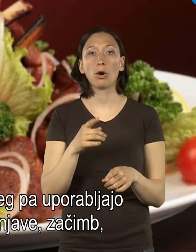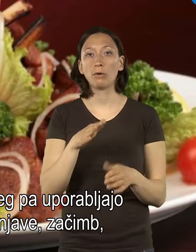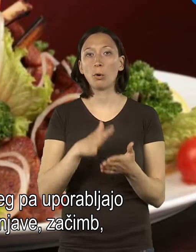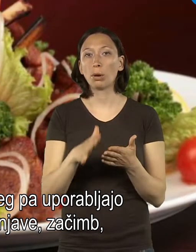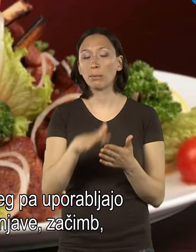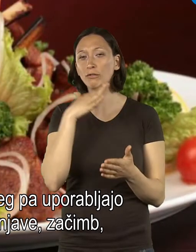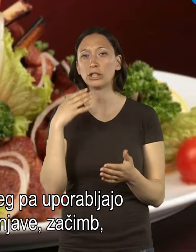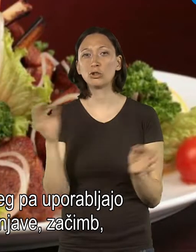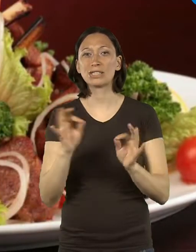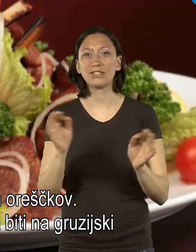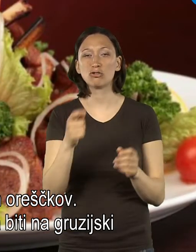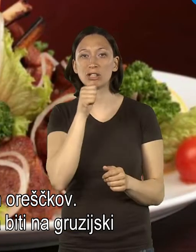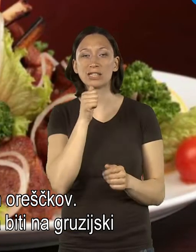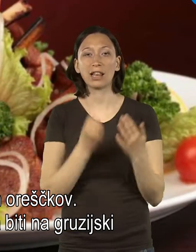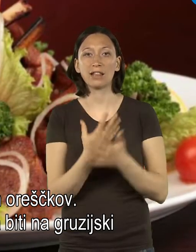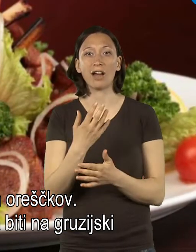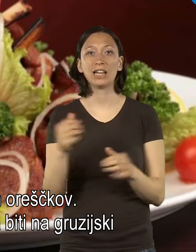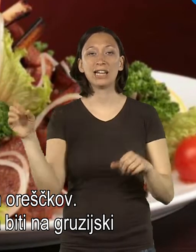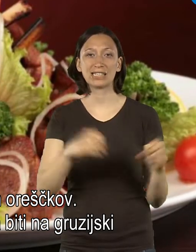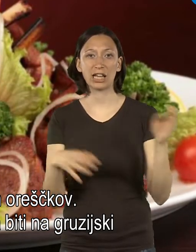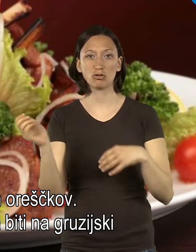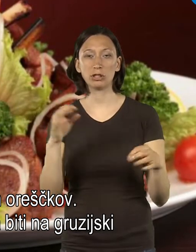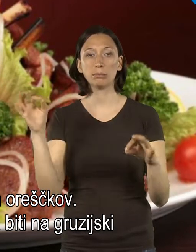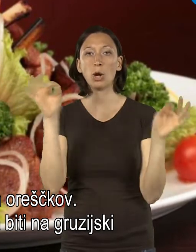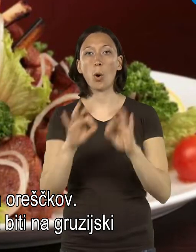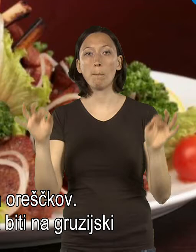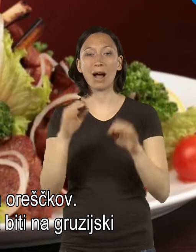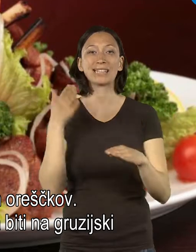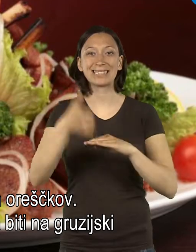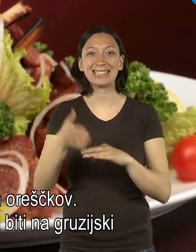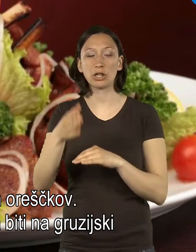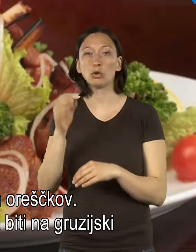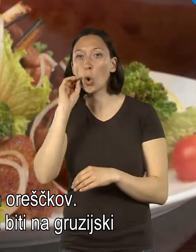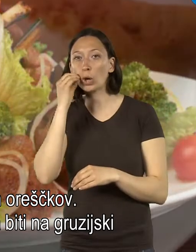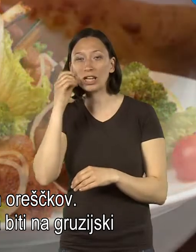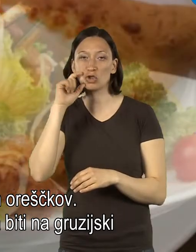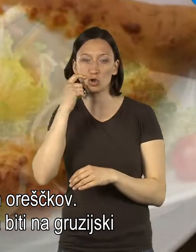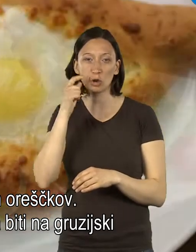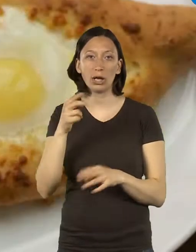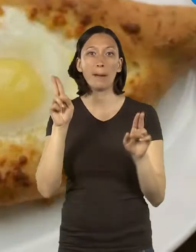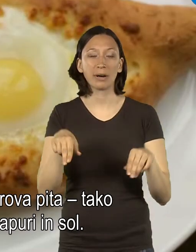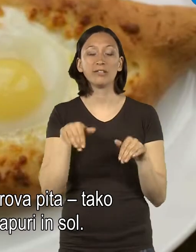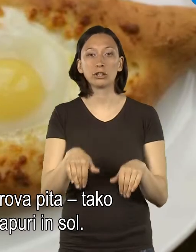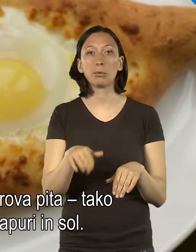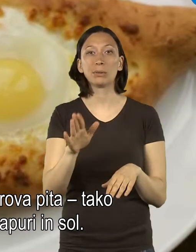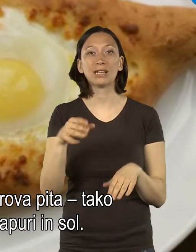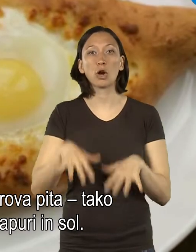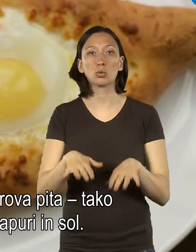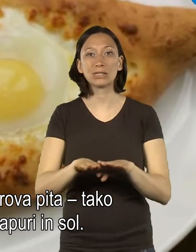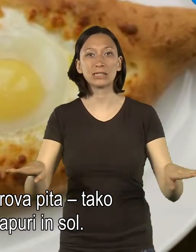zelenjave, začimb, omak, sirov in oreščkov. Pravilo je, da mora biti na gruzijski mizi vedno vino,